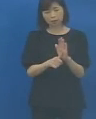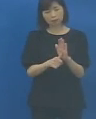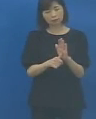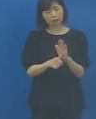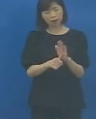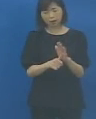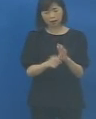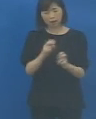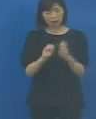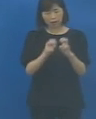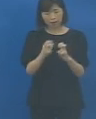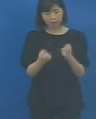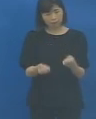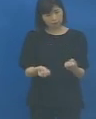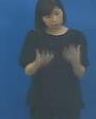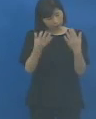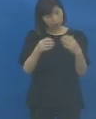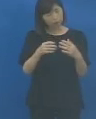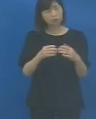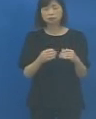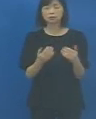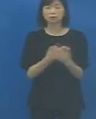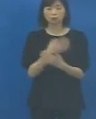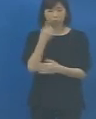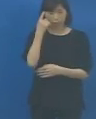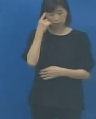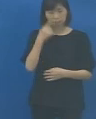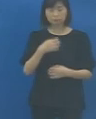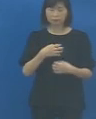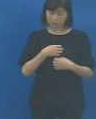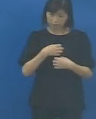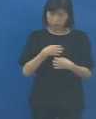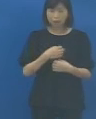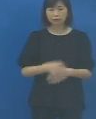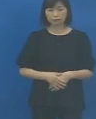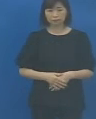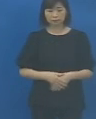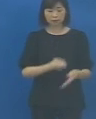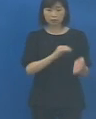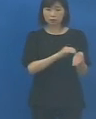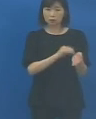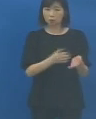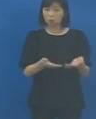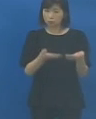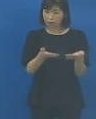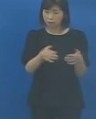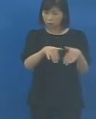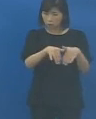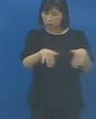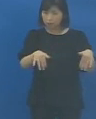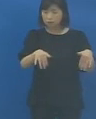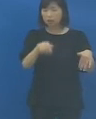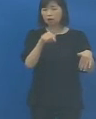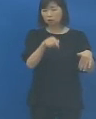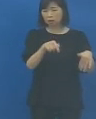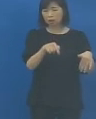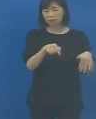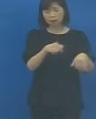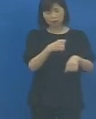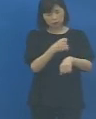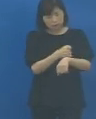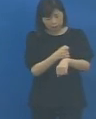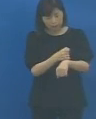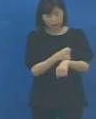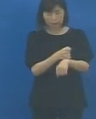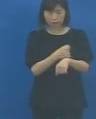ないのではないかと危惧をしますし、医療提供体制も逼迫をしてく